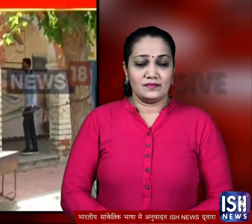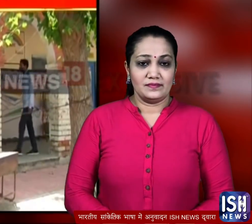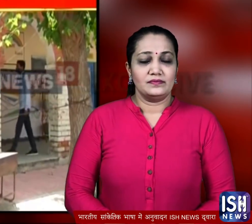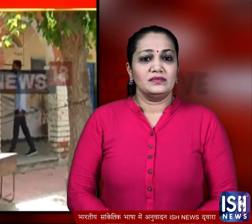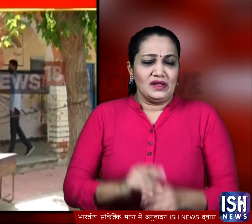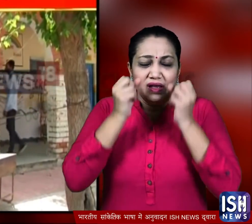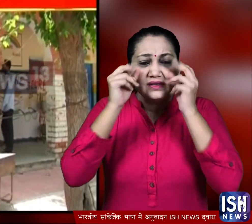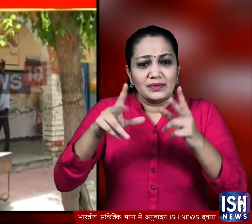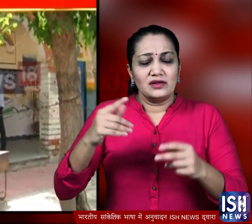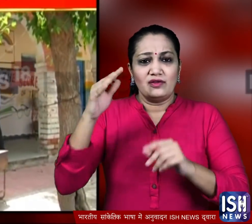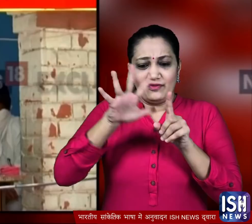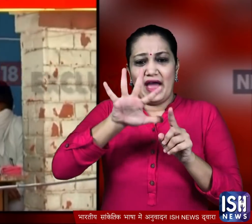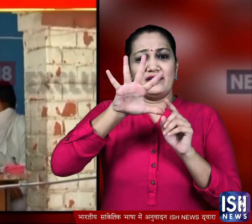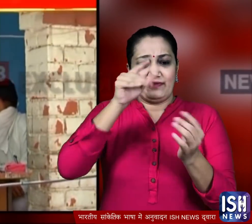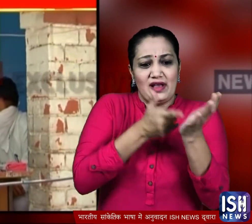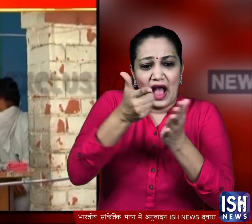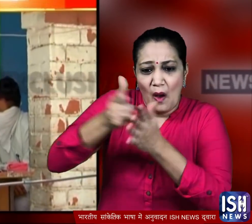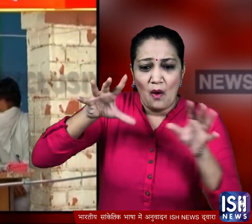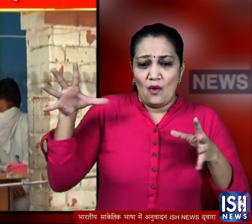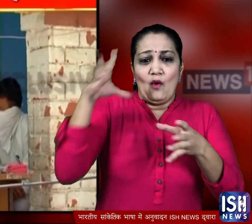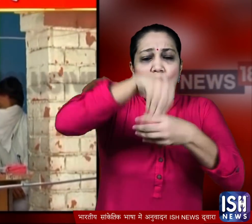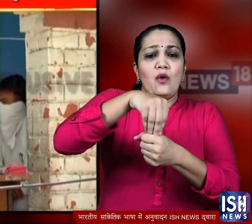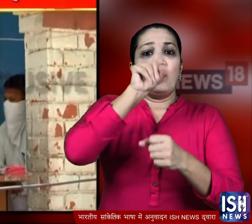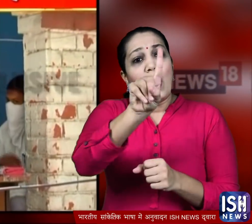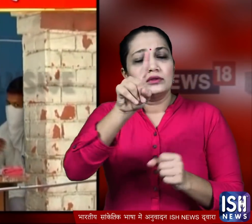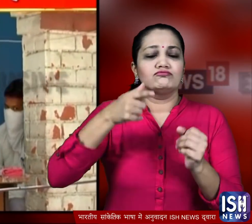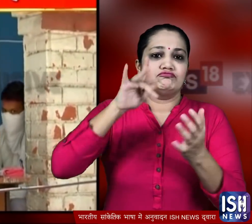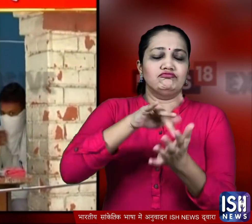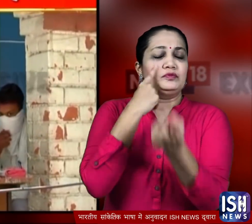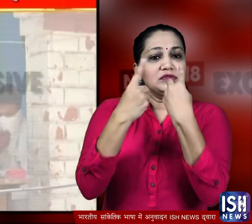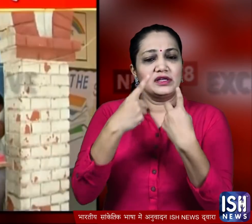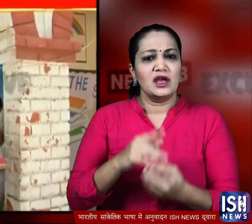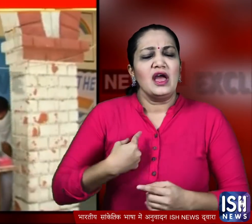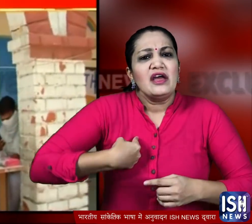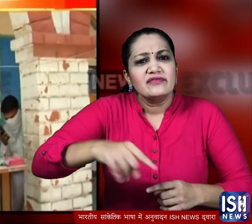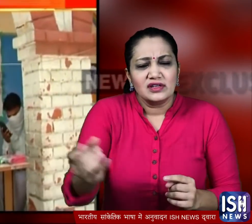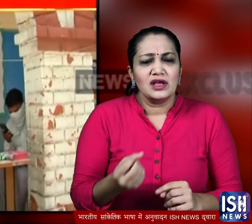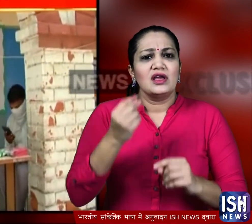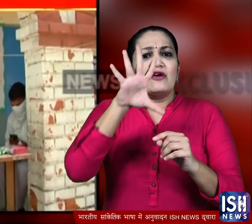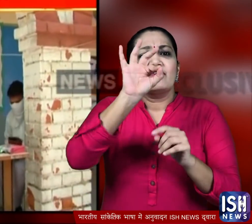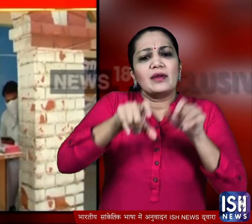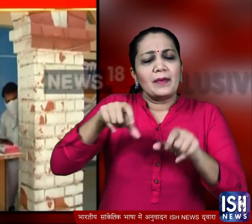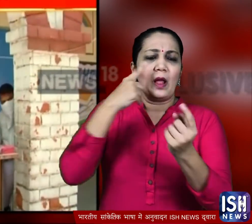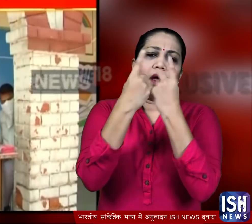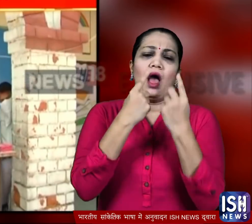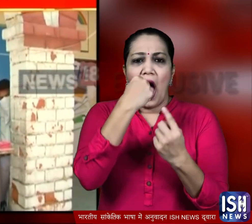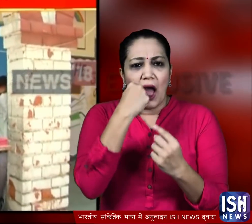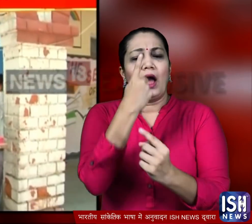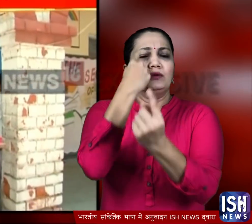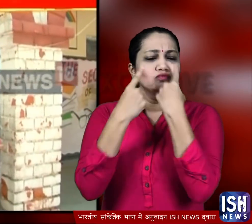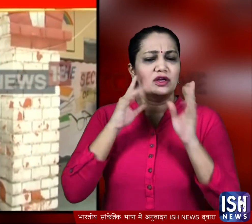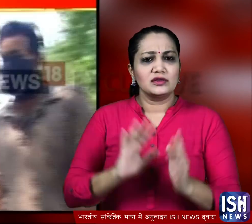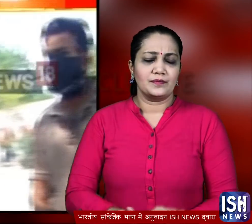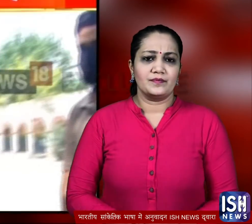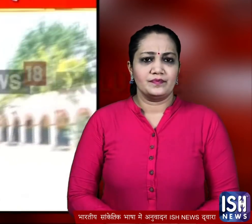ये हैरान करने वाली बात पता चली कि 5 गांवों के लिए जो एक जांच केंद्र बनाया गया है, उस पर रोजाना केवल 50 लोगों का ही टेस्ट